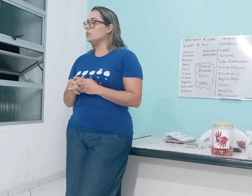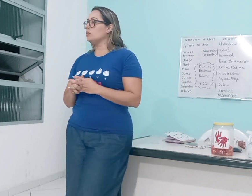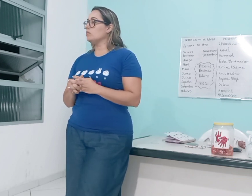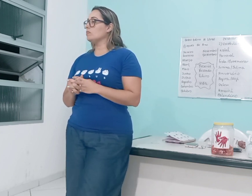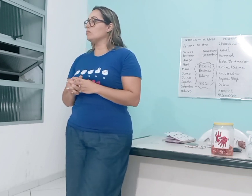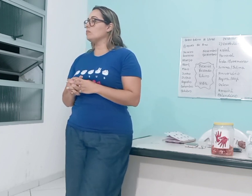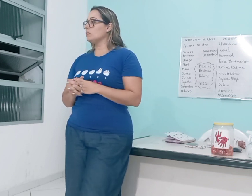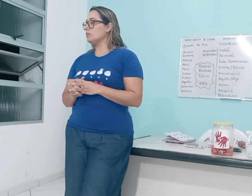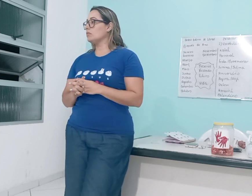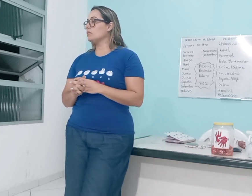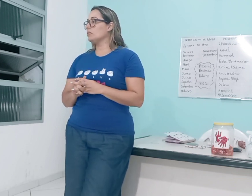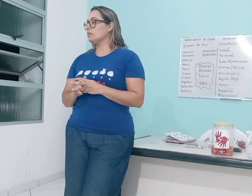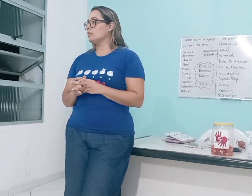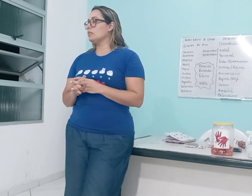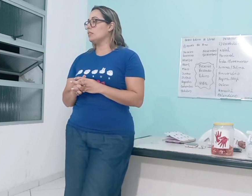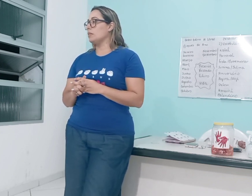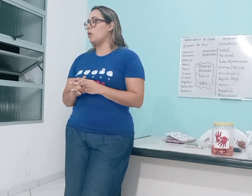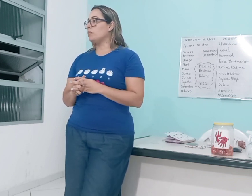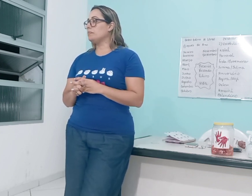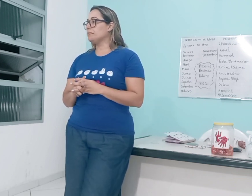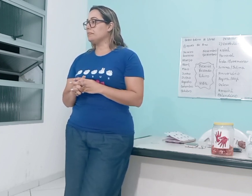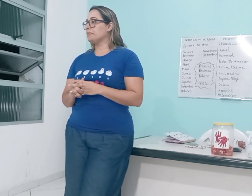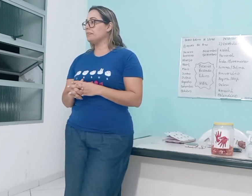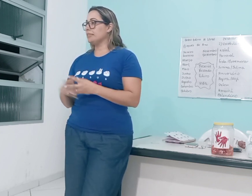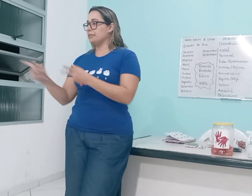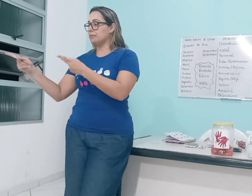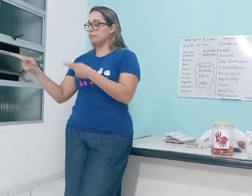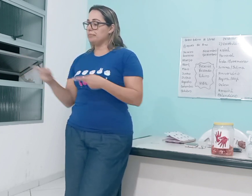ano. Tá bom?